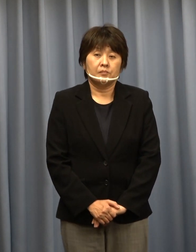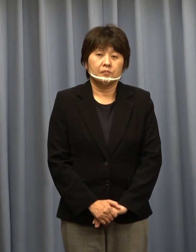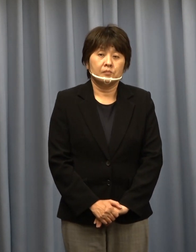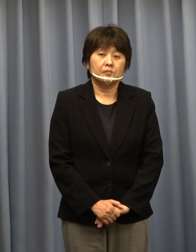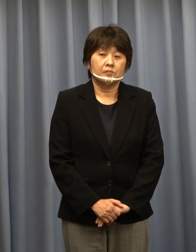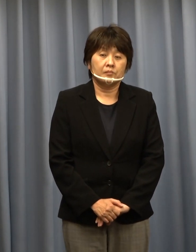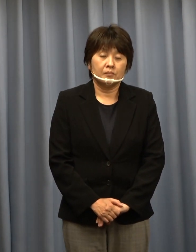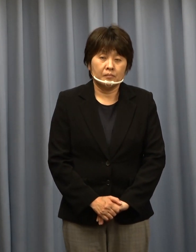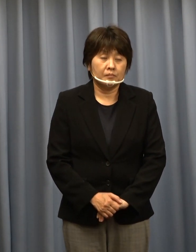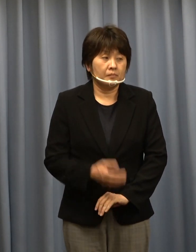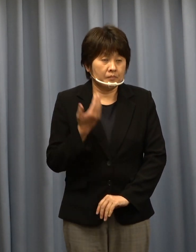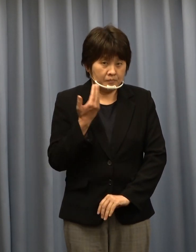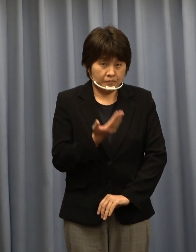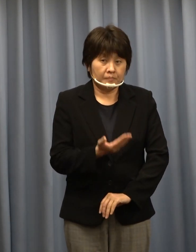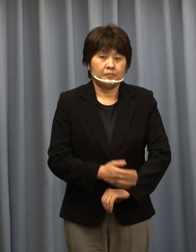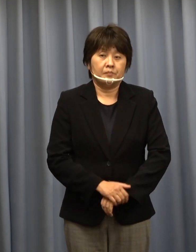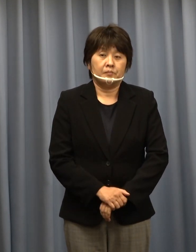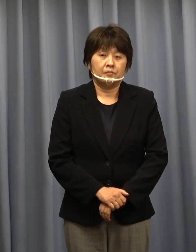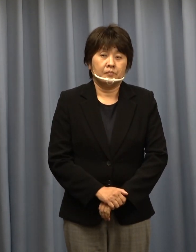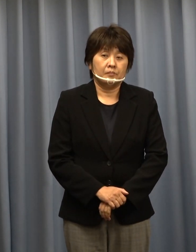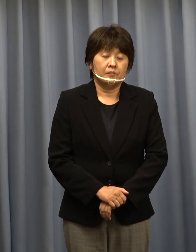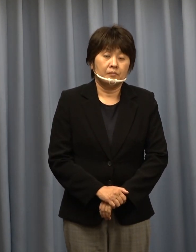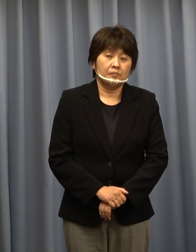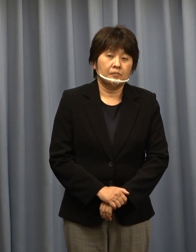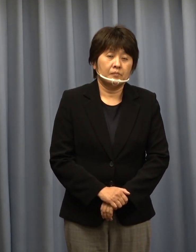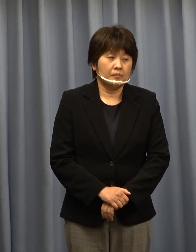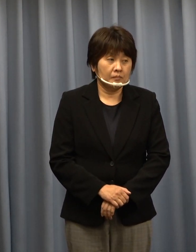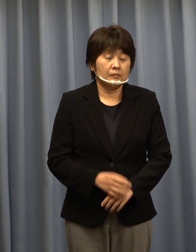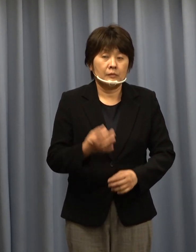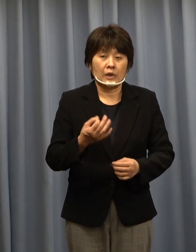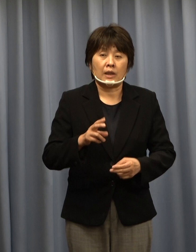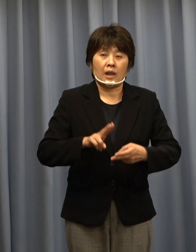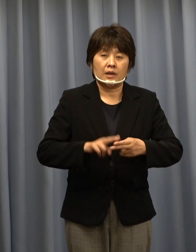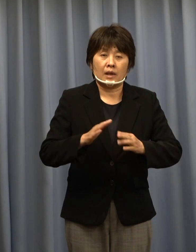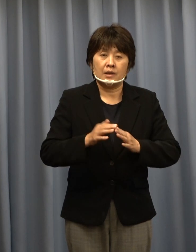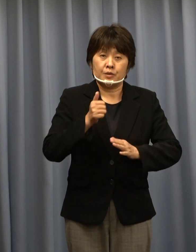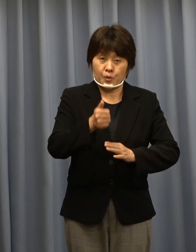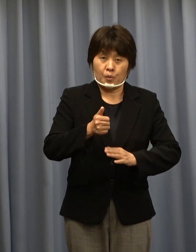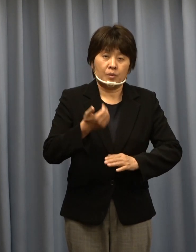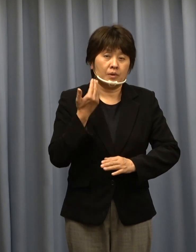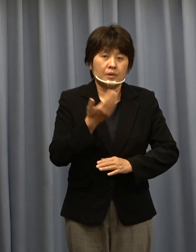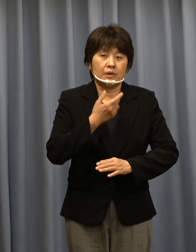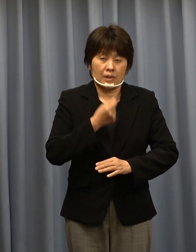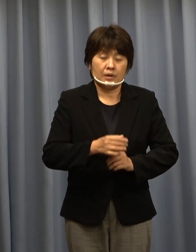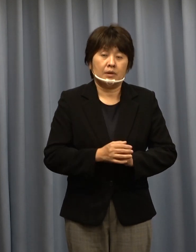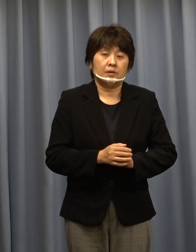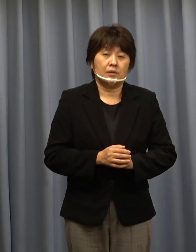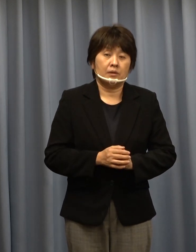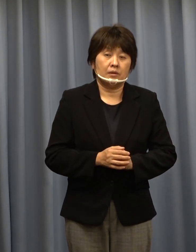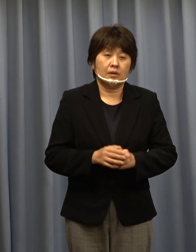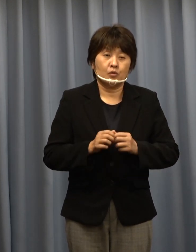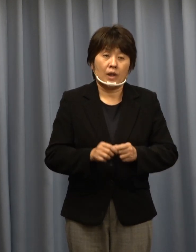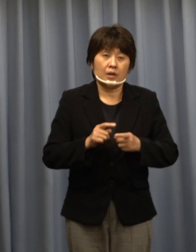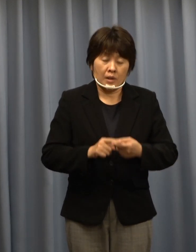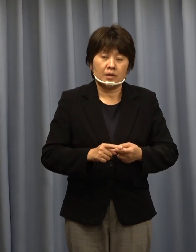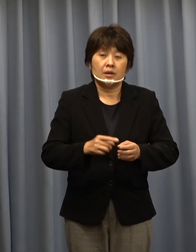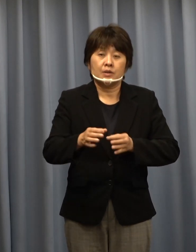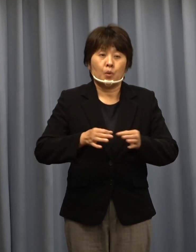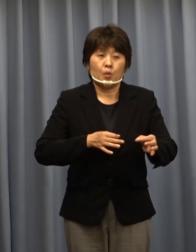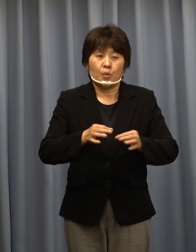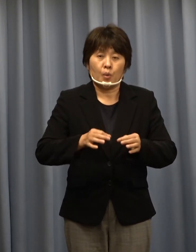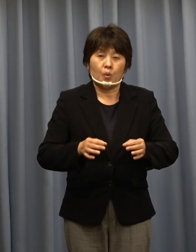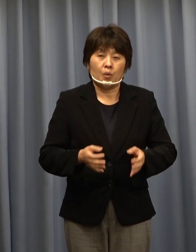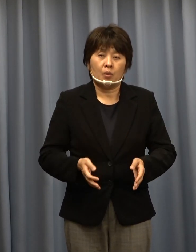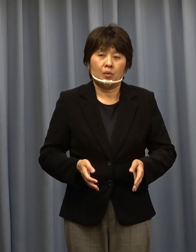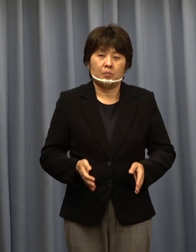新聞のアバンと申します。金井会長にお伺いしたいんですけれども、先ほど具体的にその商業施設